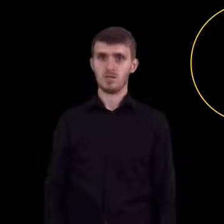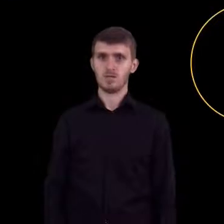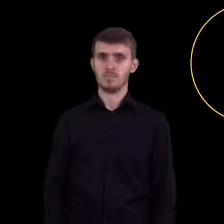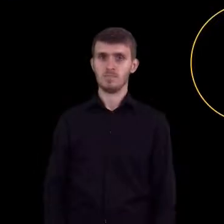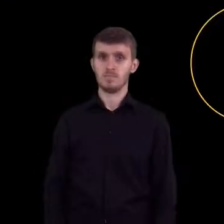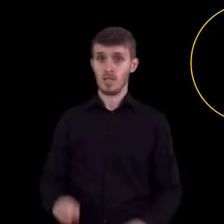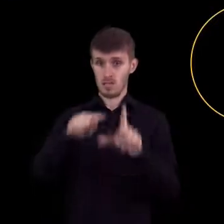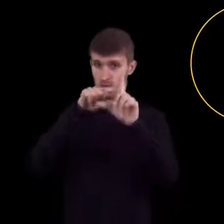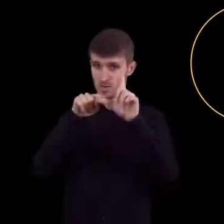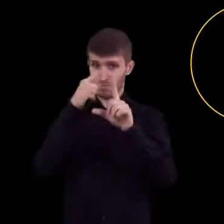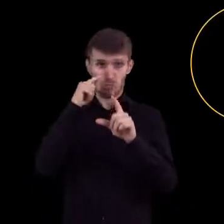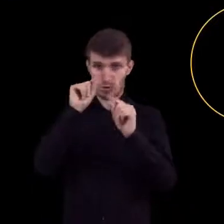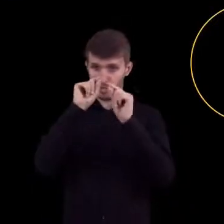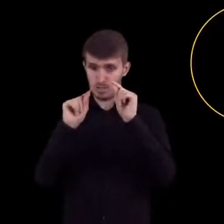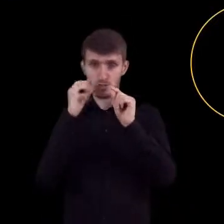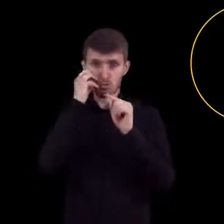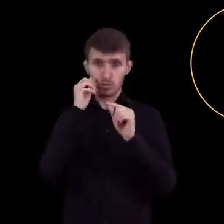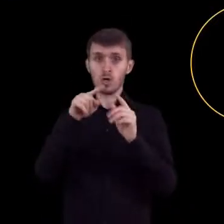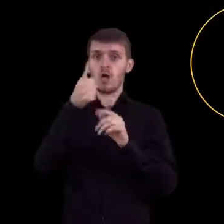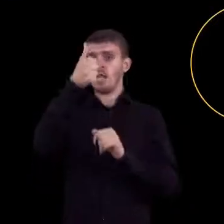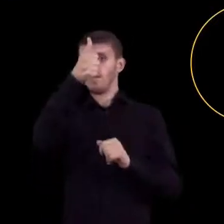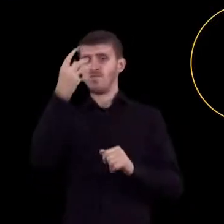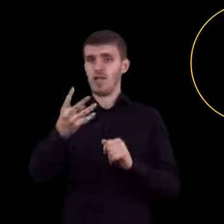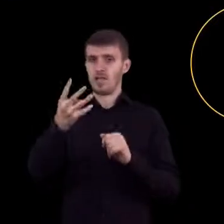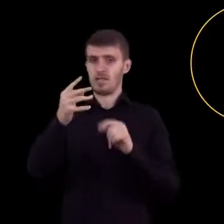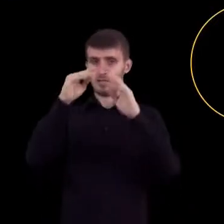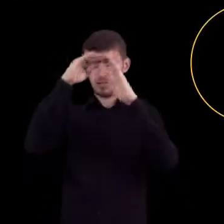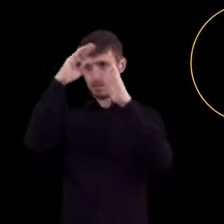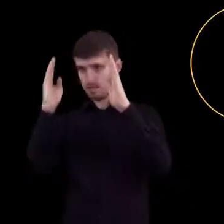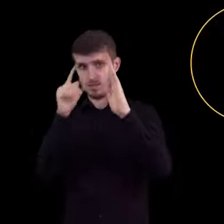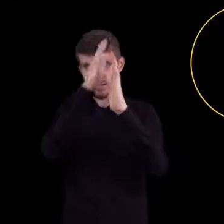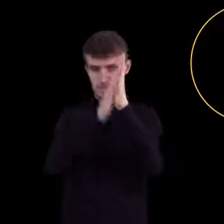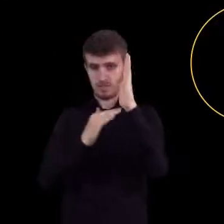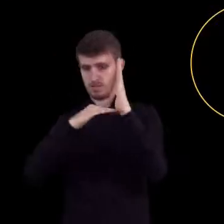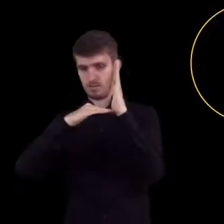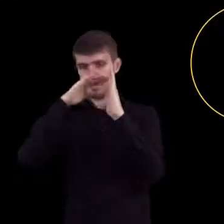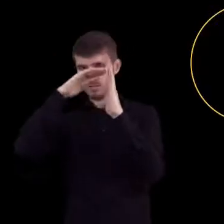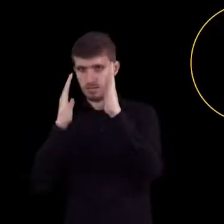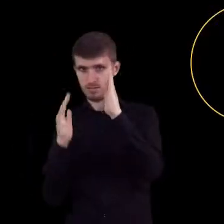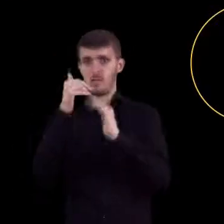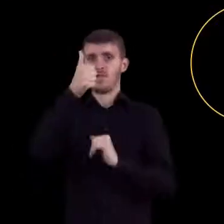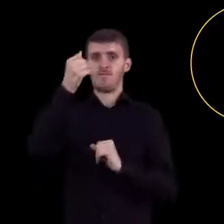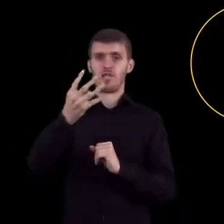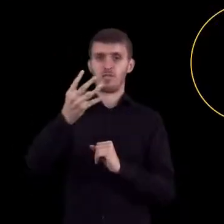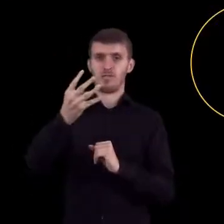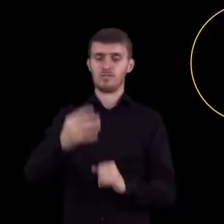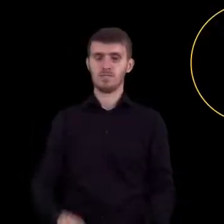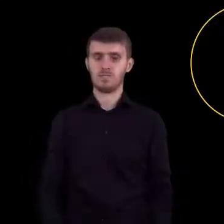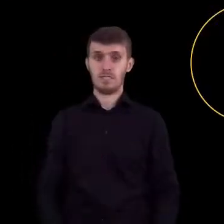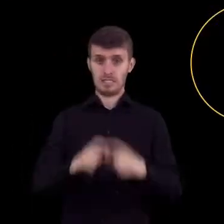Zaznaczę ten kąt. Ten łuk to 1/4 całego okręgu.